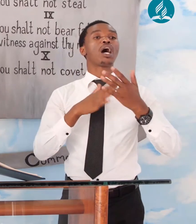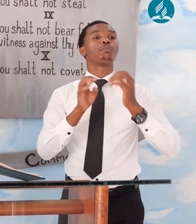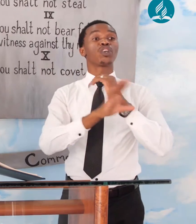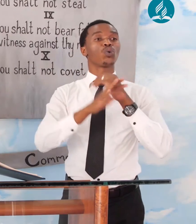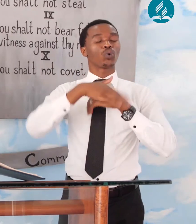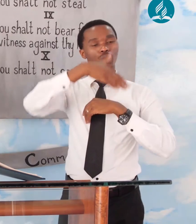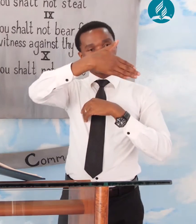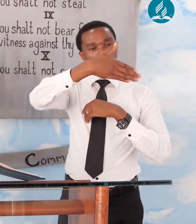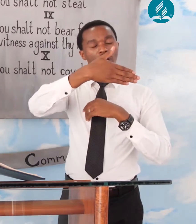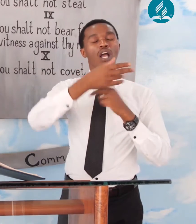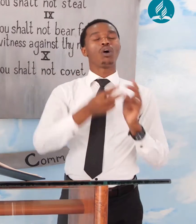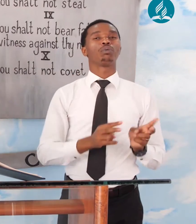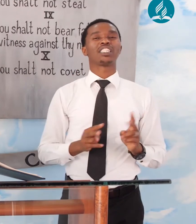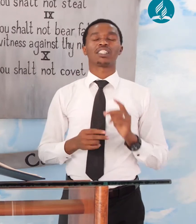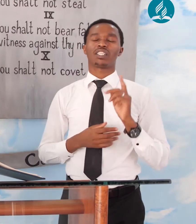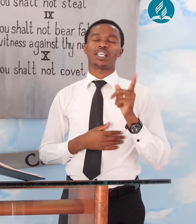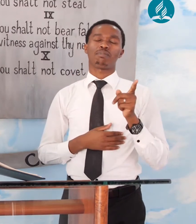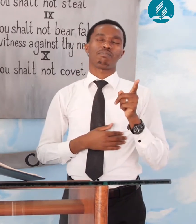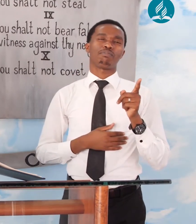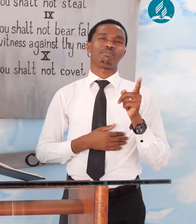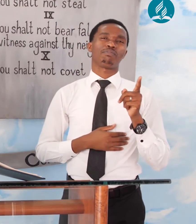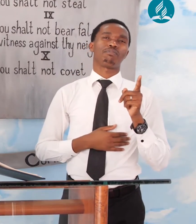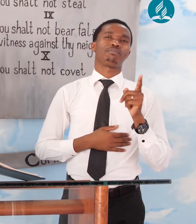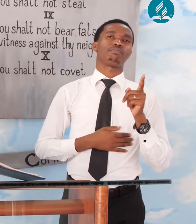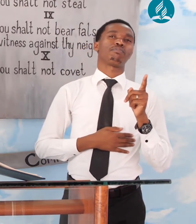umuntu abyumvise wakumva yuko Imana